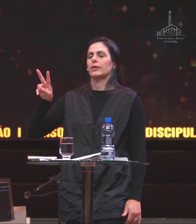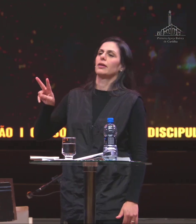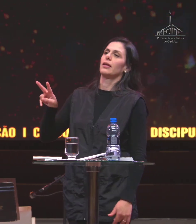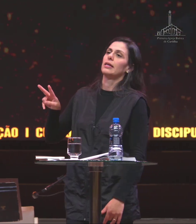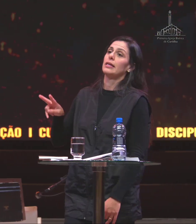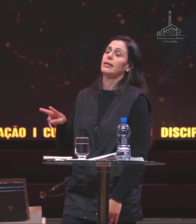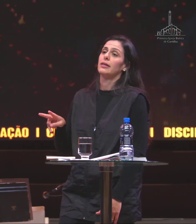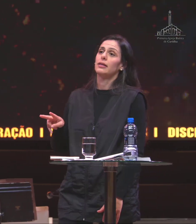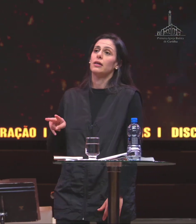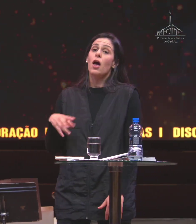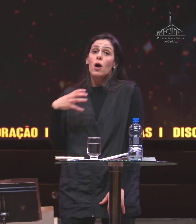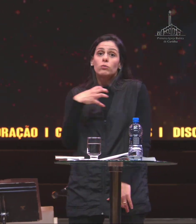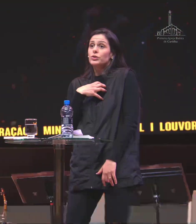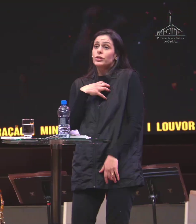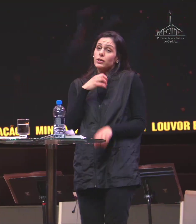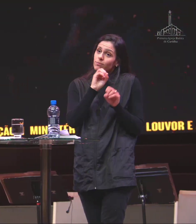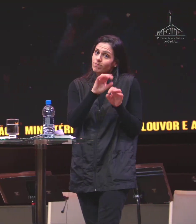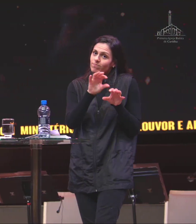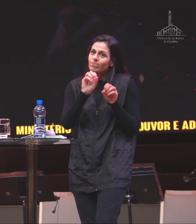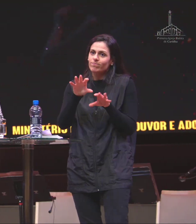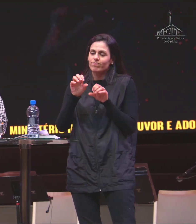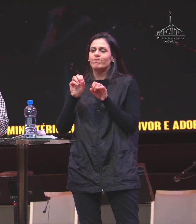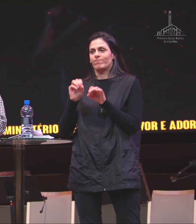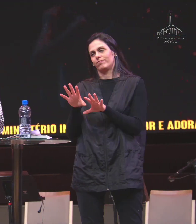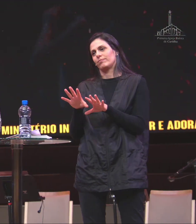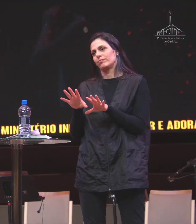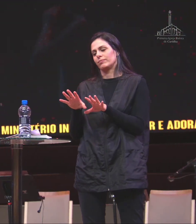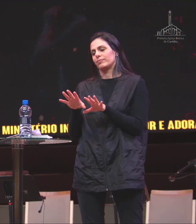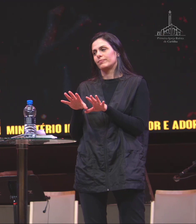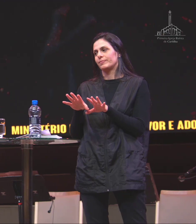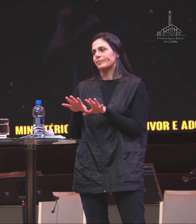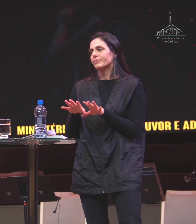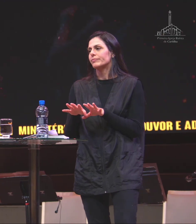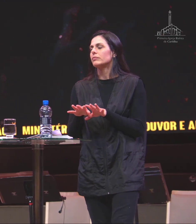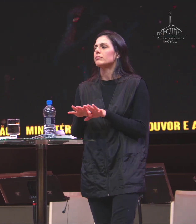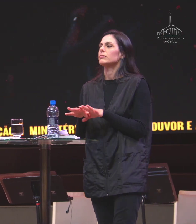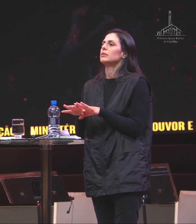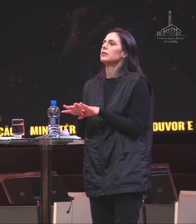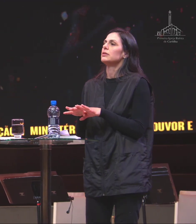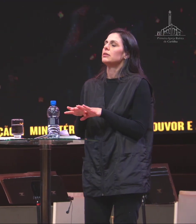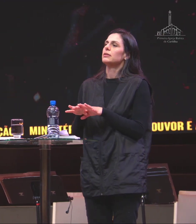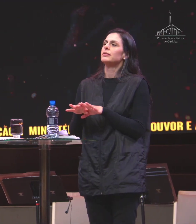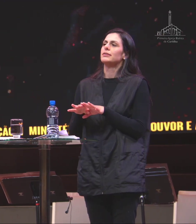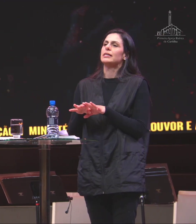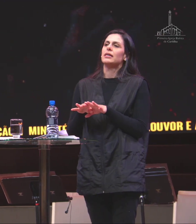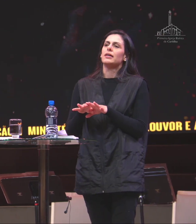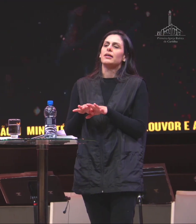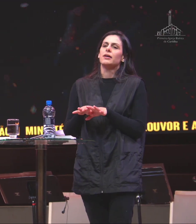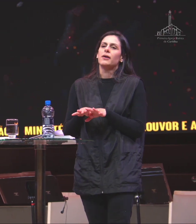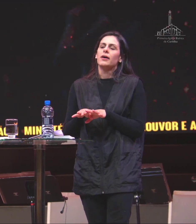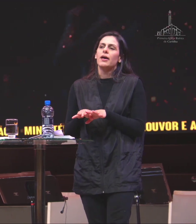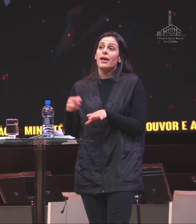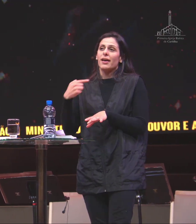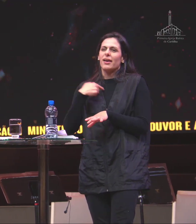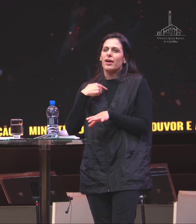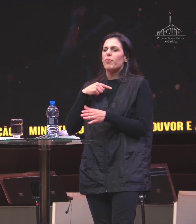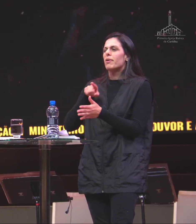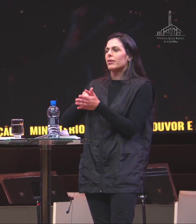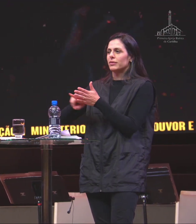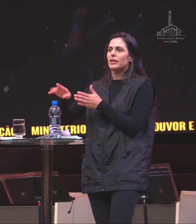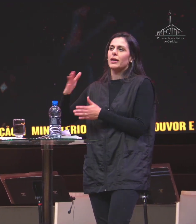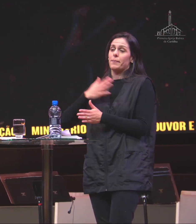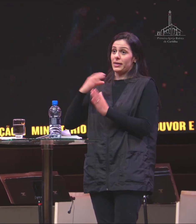um tema para esse sermão, né? Eu estudei teologia, né? Me formei junto com meu marido, nos formamos em 2010. Então,